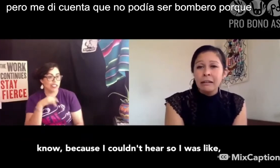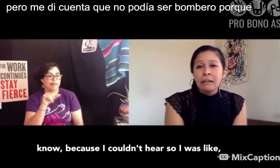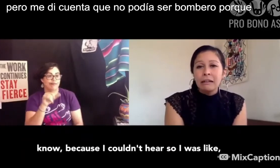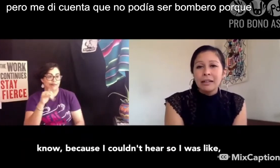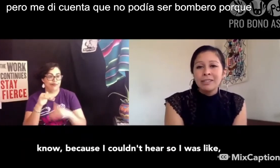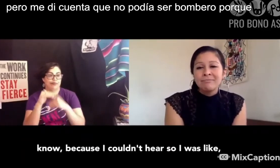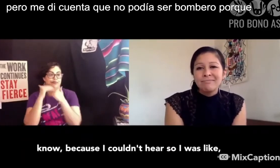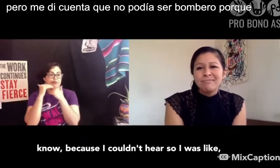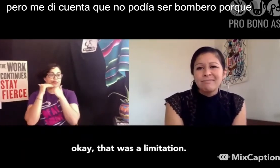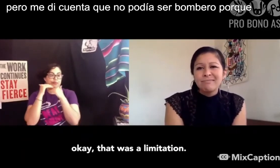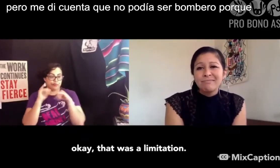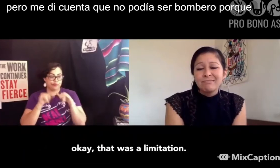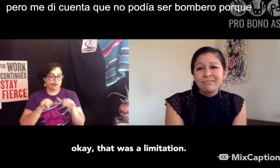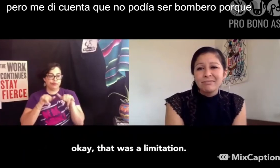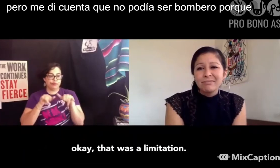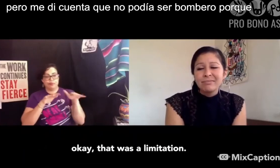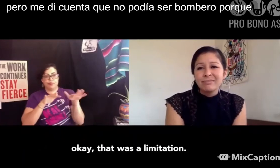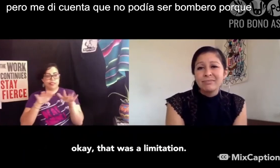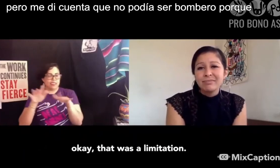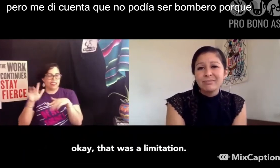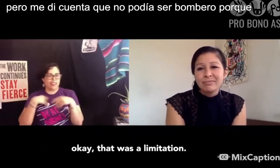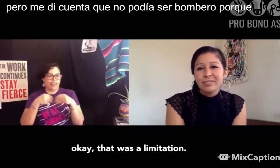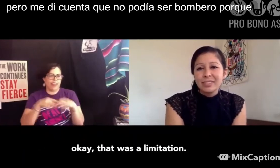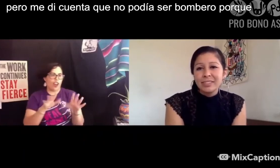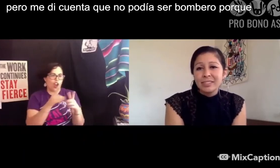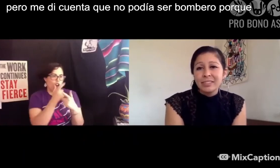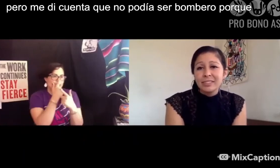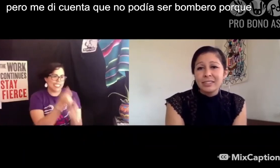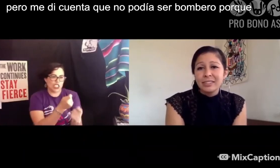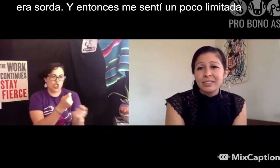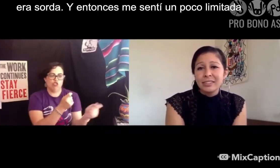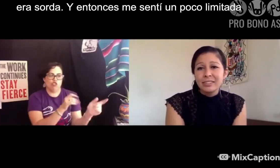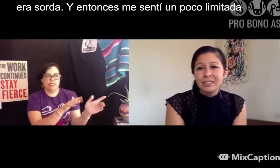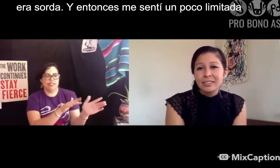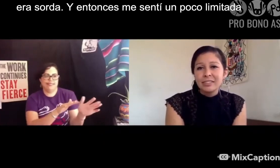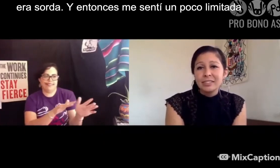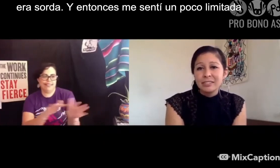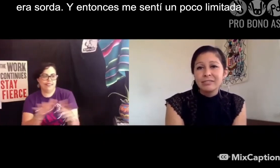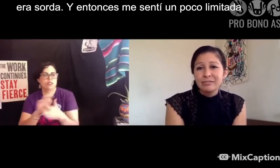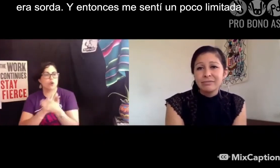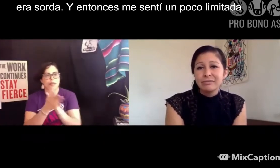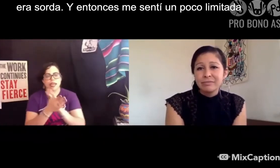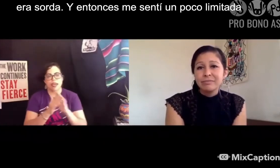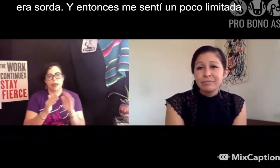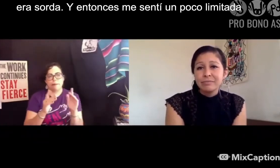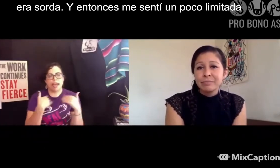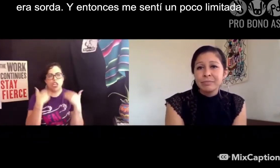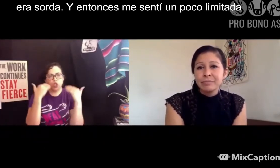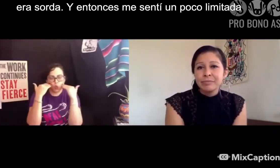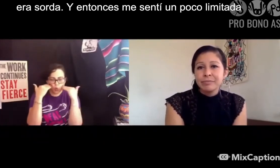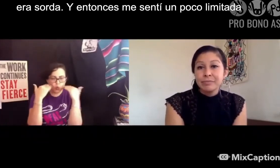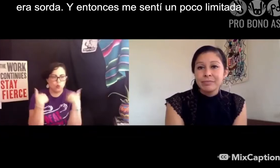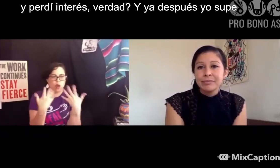bombero, pero me di cuenta que no podía ser bombero porque era sorda. Y entonces me sentí un